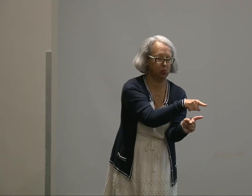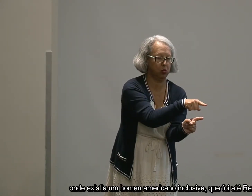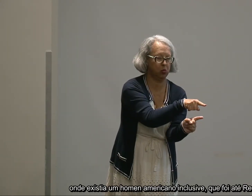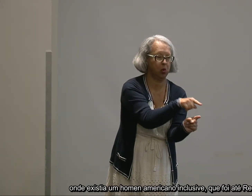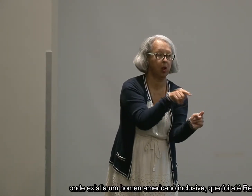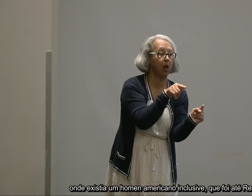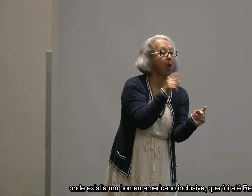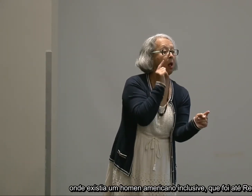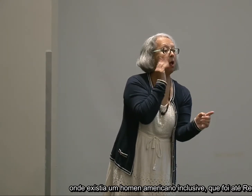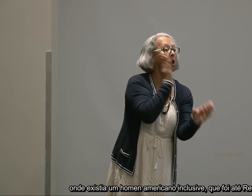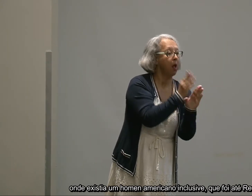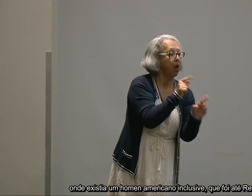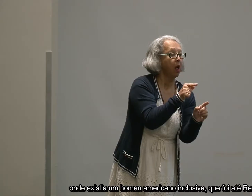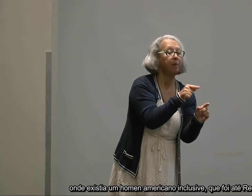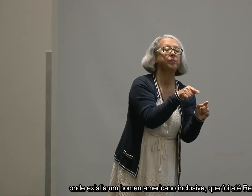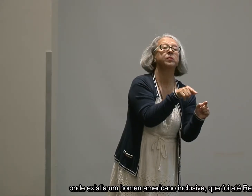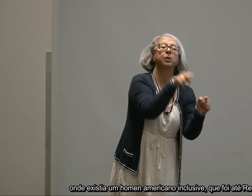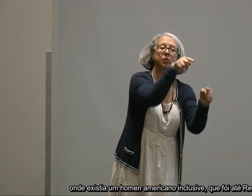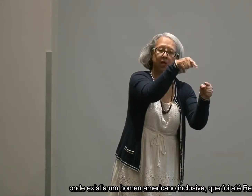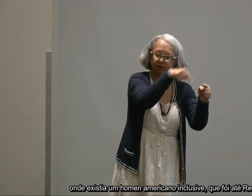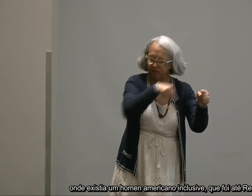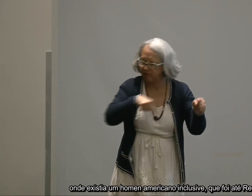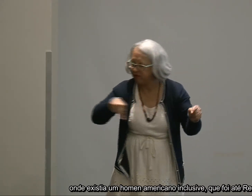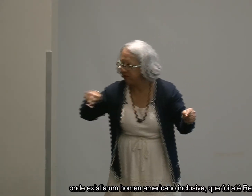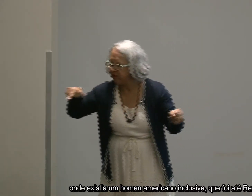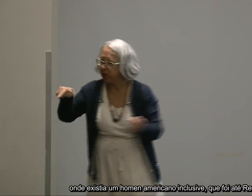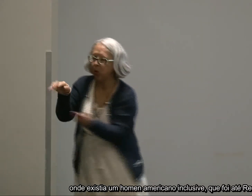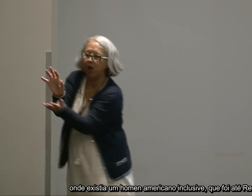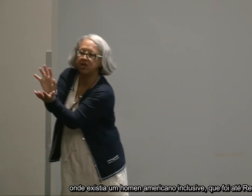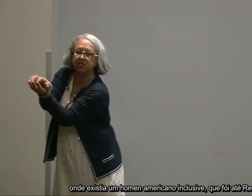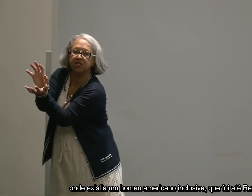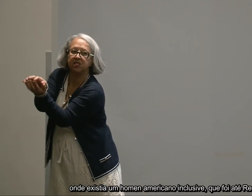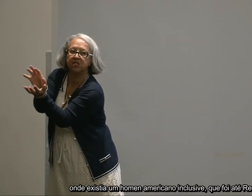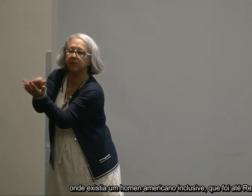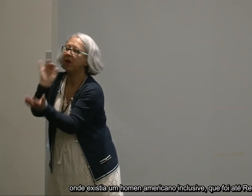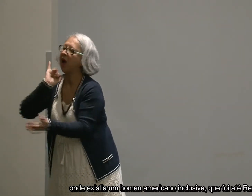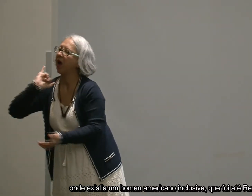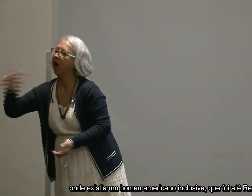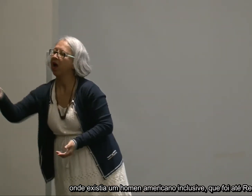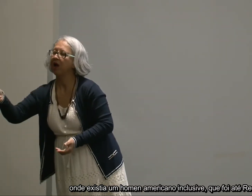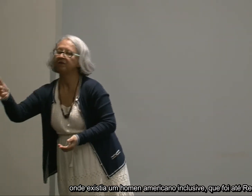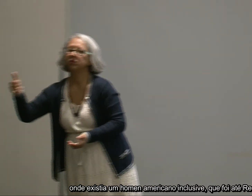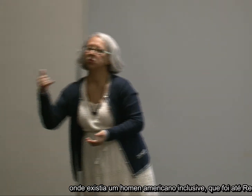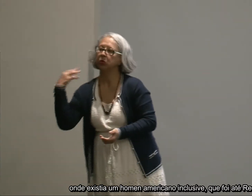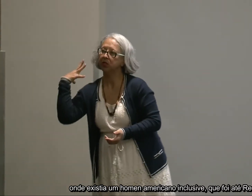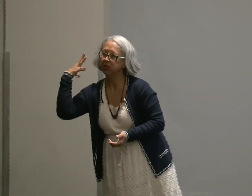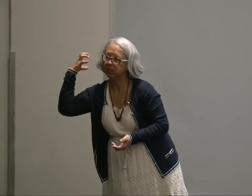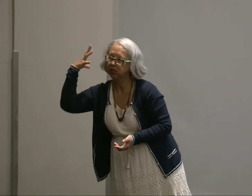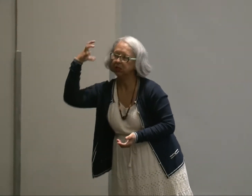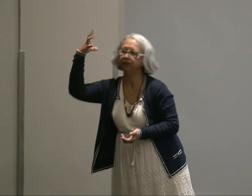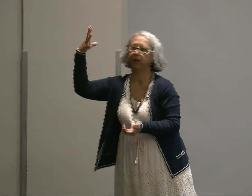onde existia um homem americano, inclusive, que foi até Recife